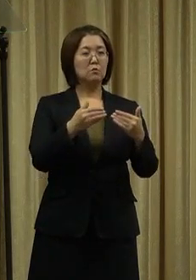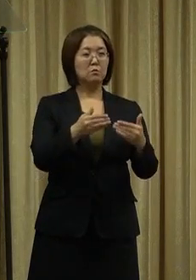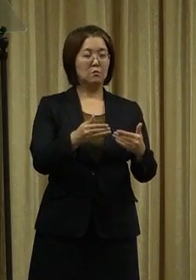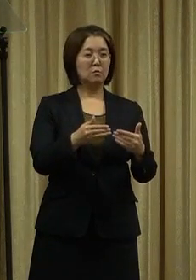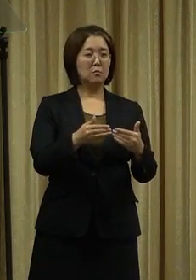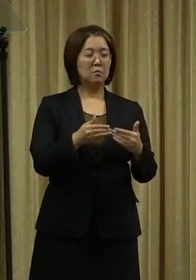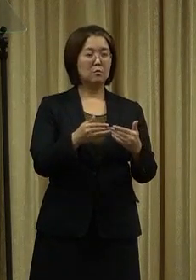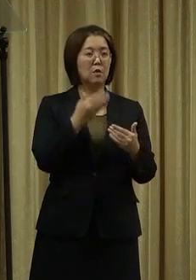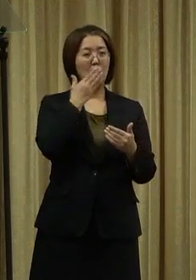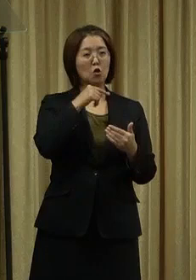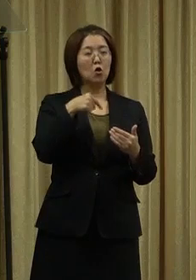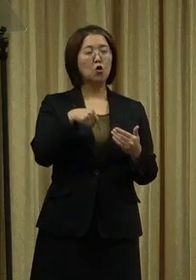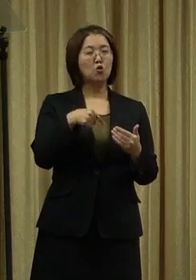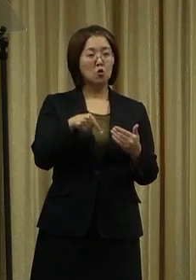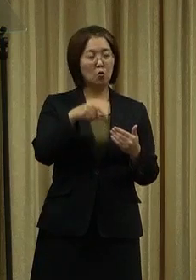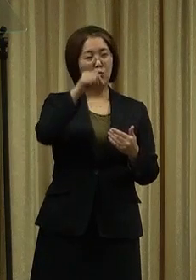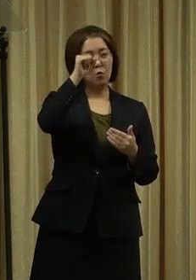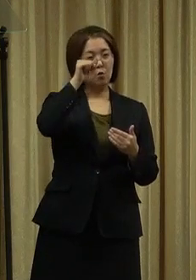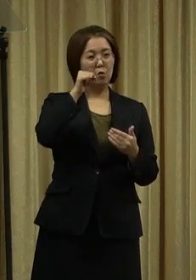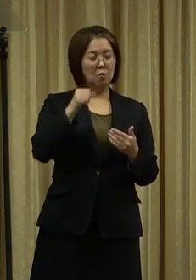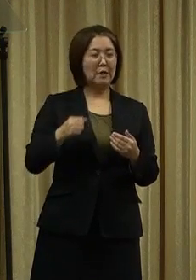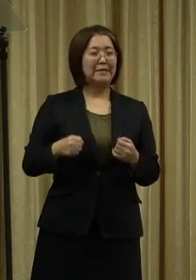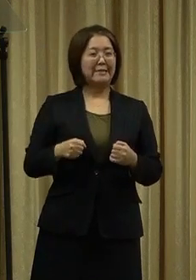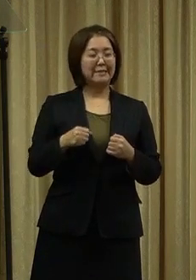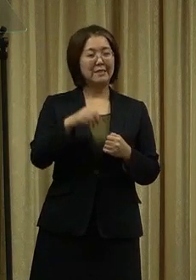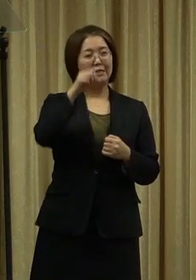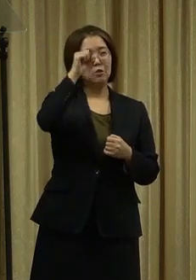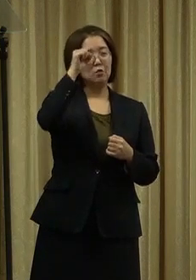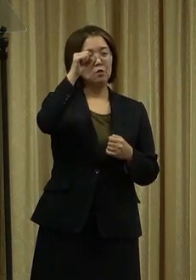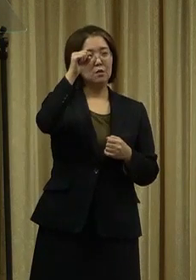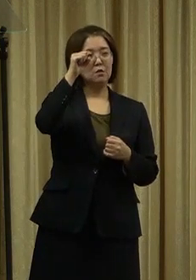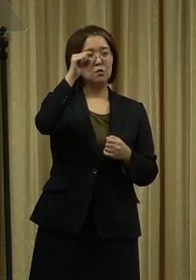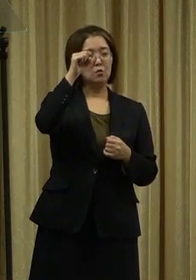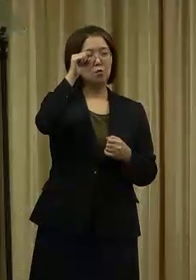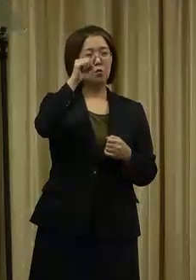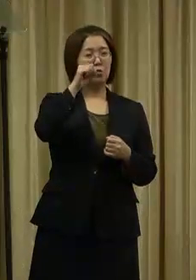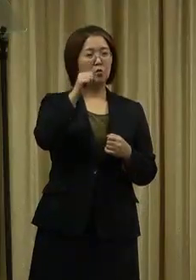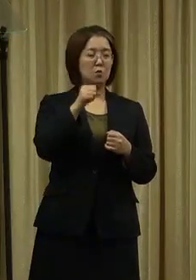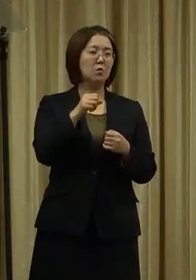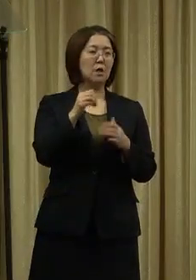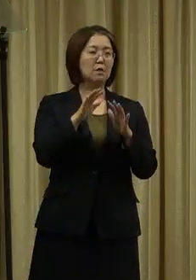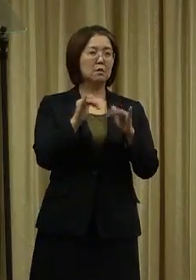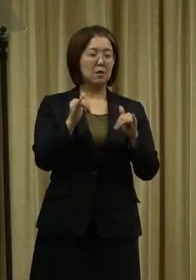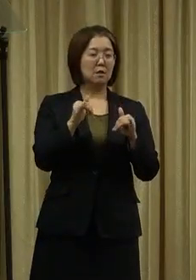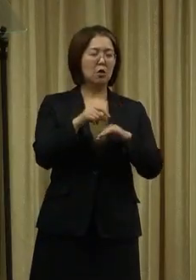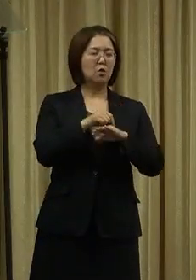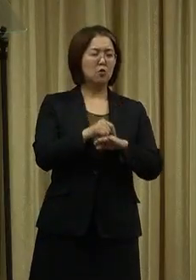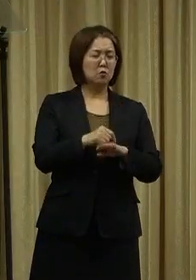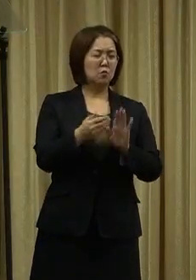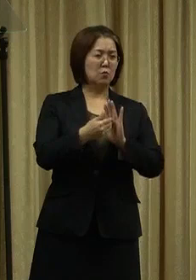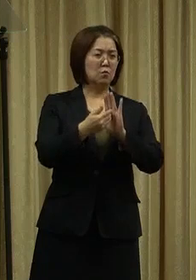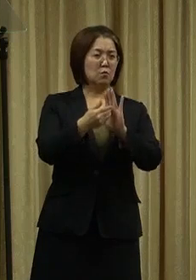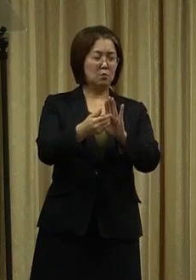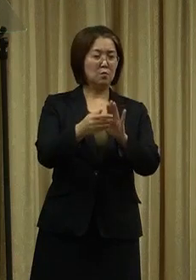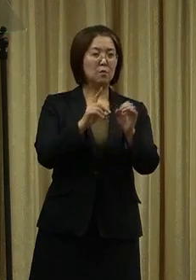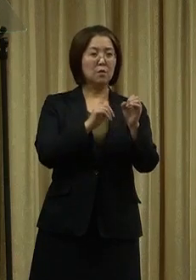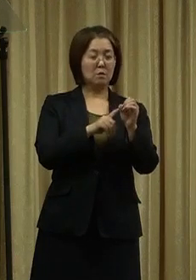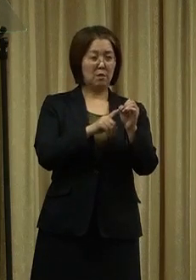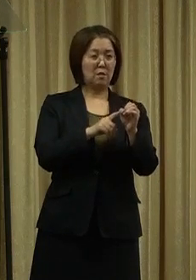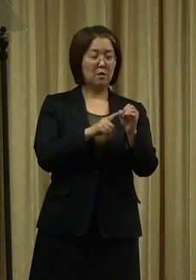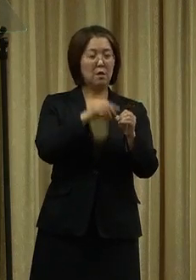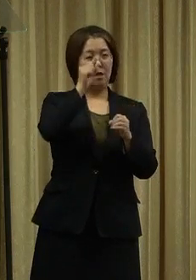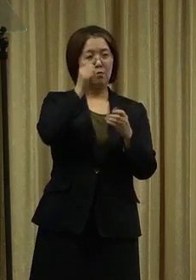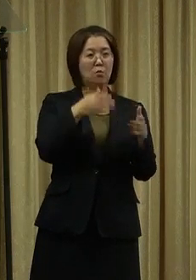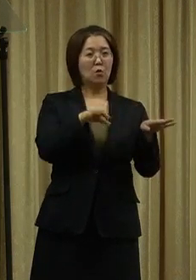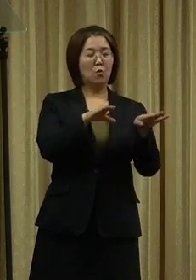性腎症患者の、まあ、腎臓の腎ですね、腎症患者の重症化予防のため、病院